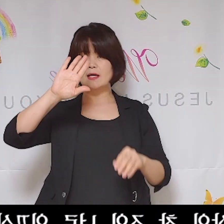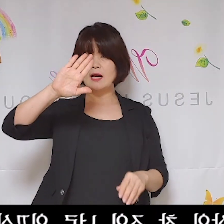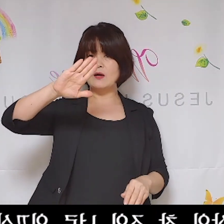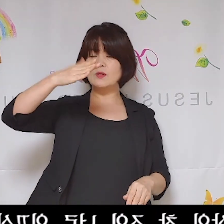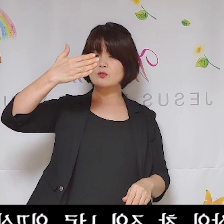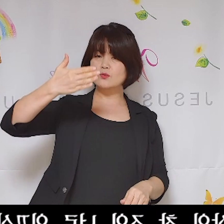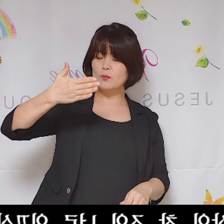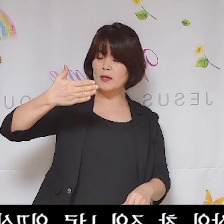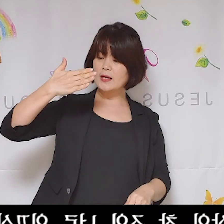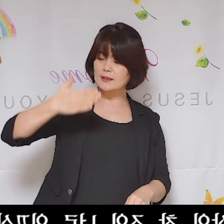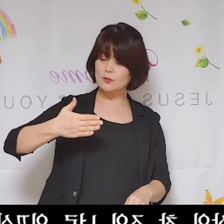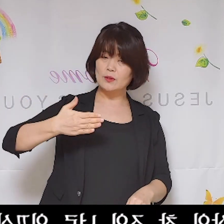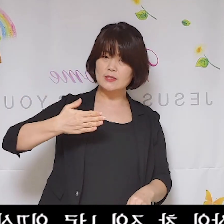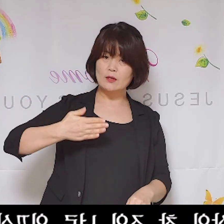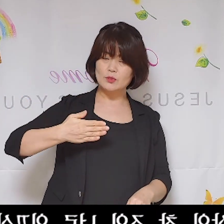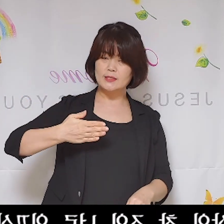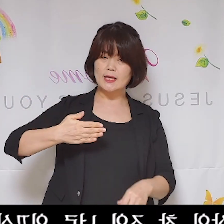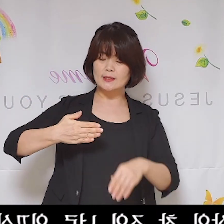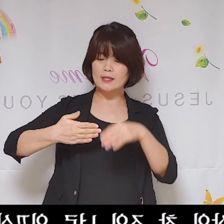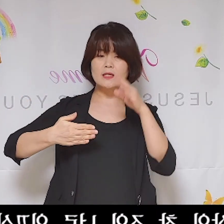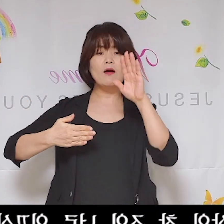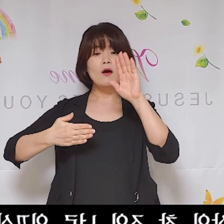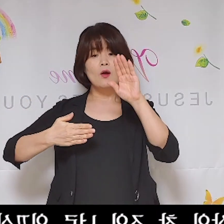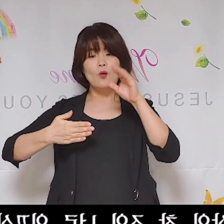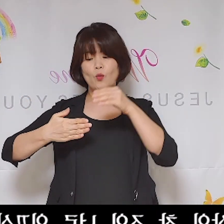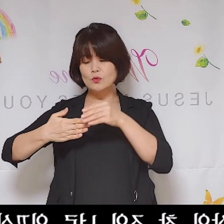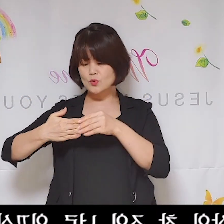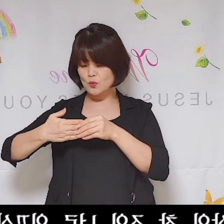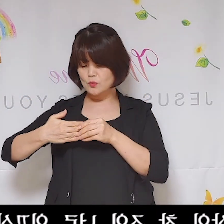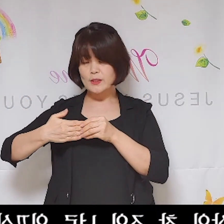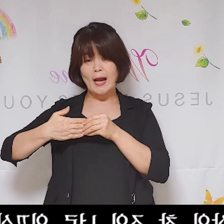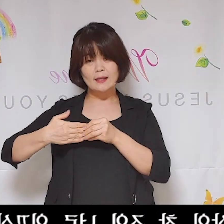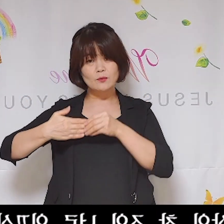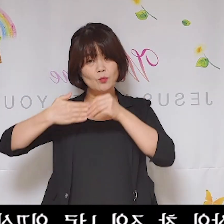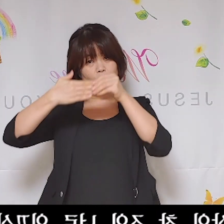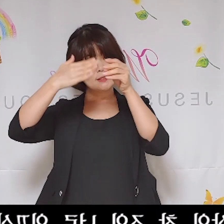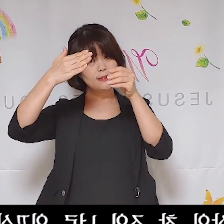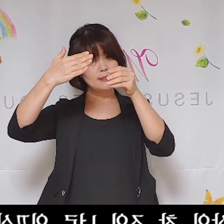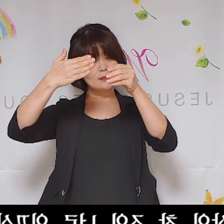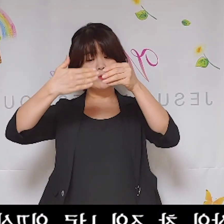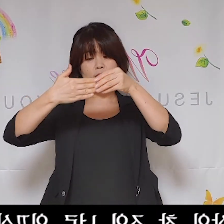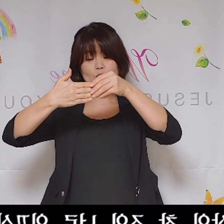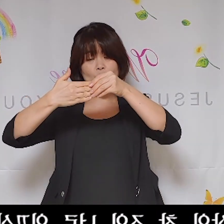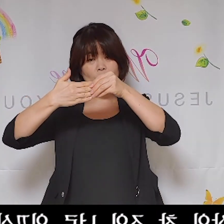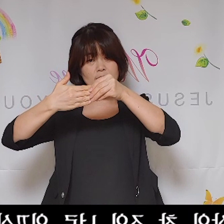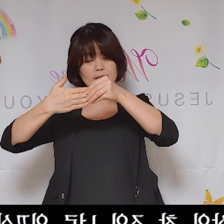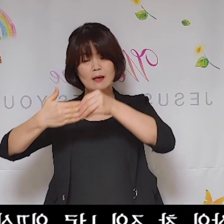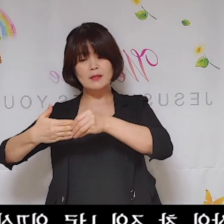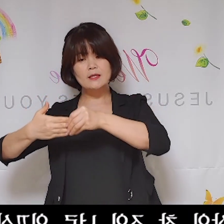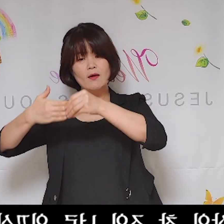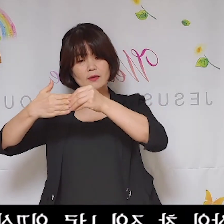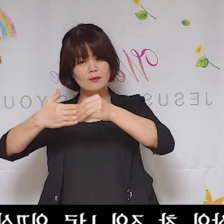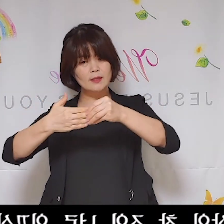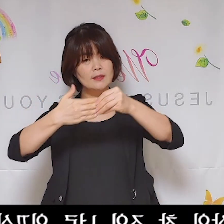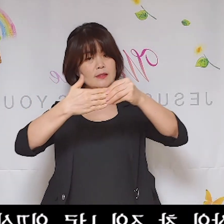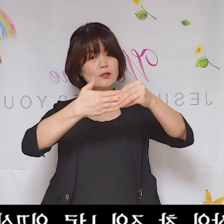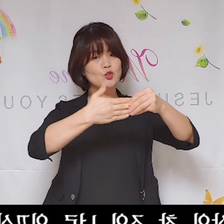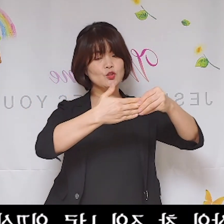약간 왼손 손바닥을 이렇게 세우신 상태에서 오른손으로 요 끝을, 왼손 손끝을 잡아서 이렇게 이끌어주는